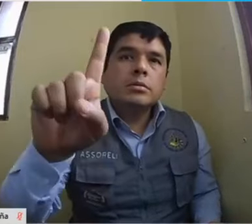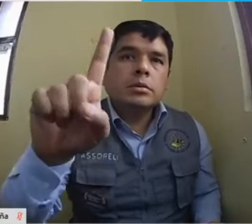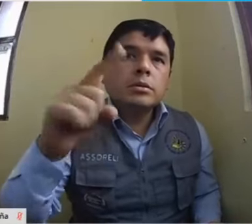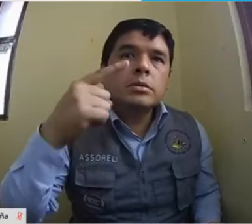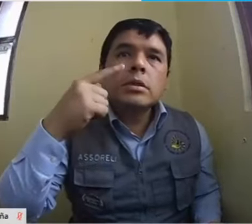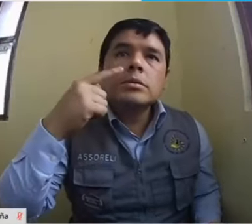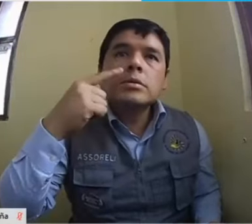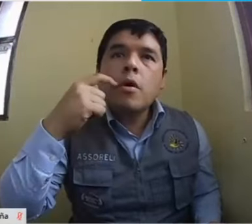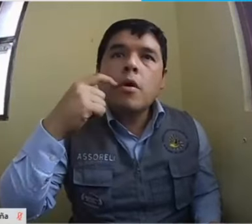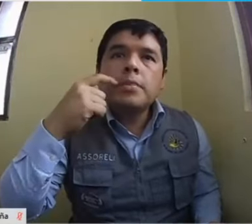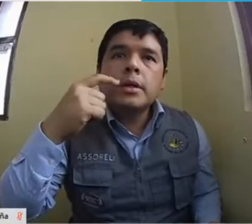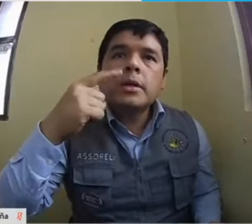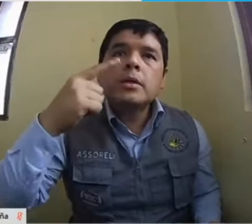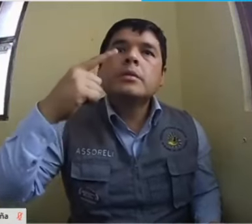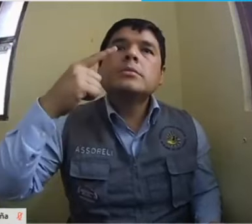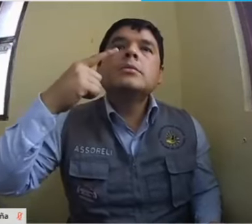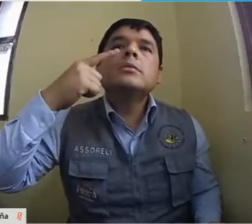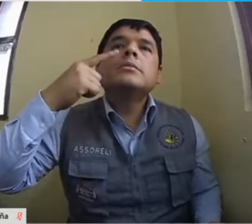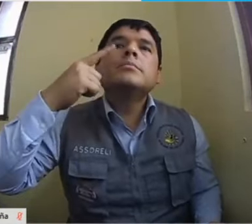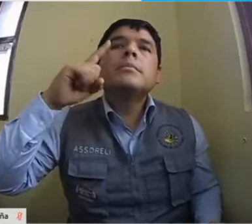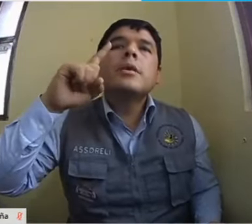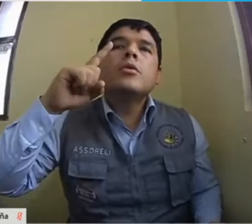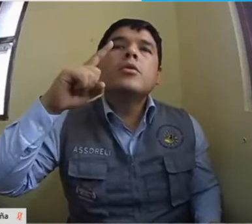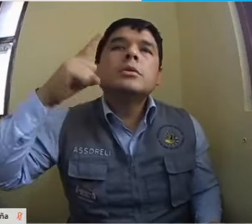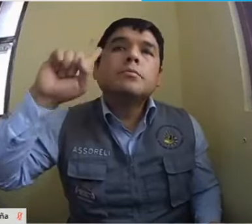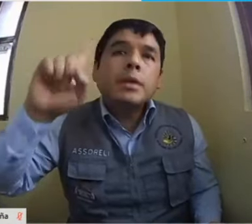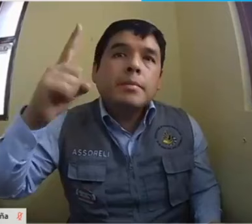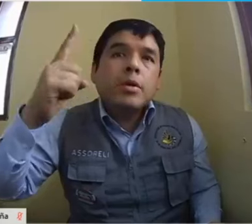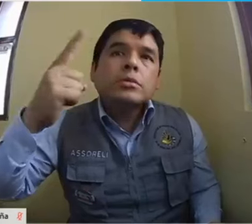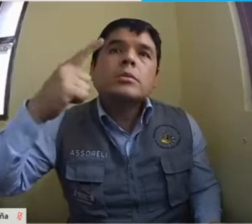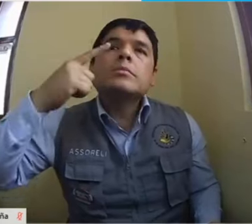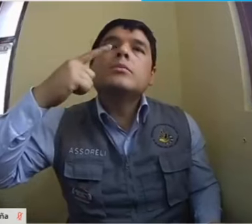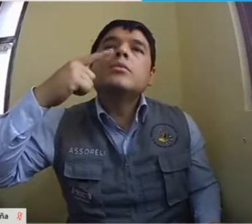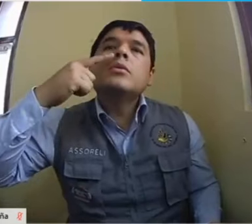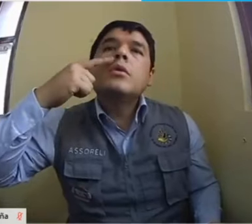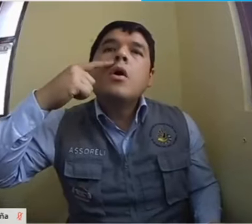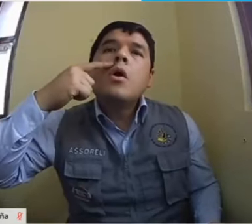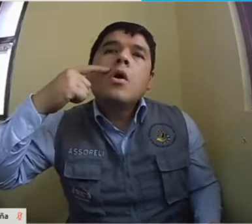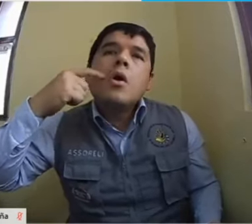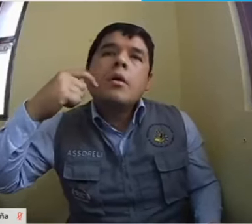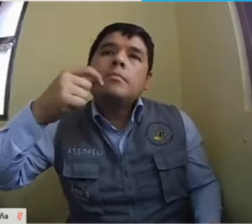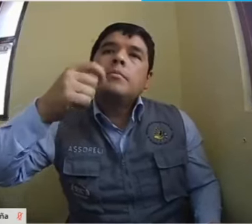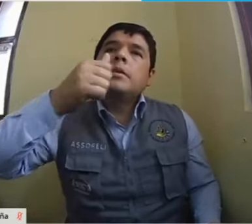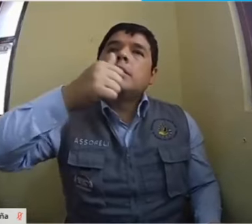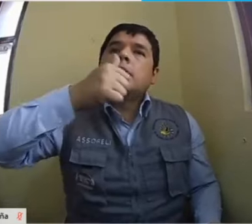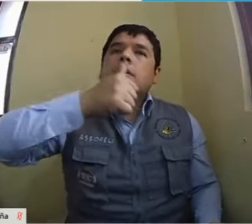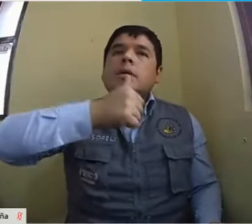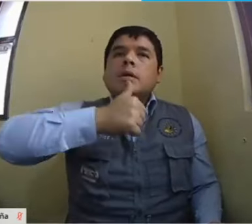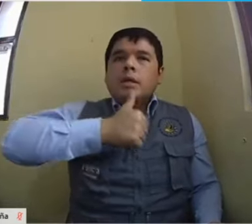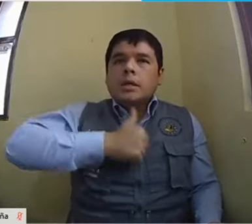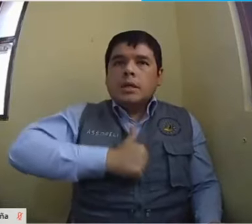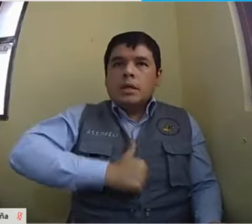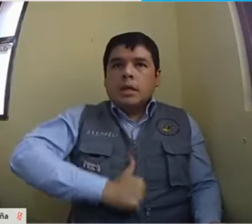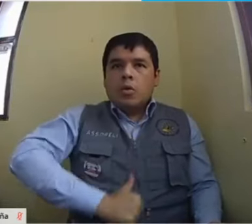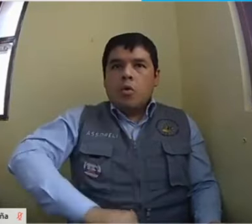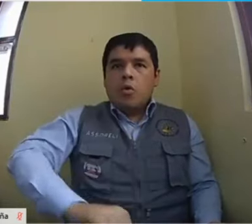Si es hombre, la seña de hombre esa es la seña de hombre, y el